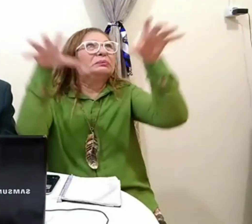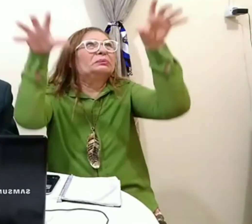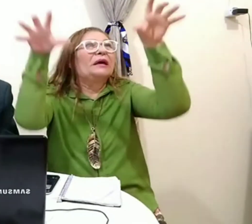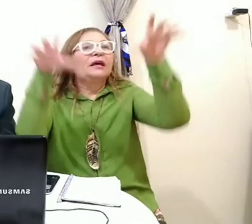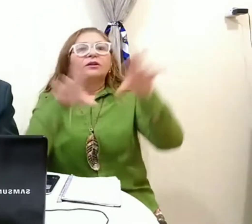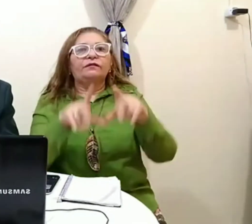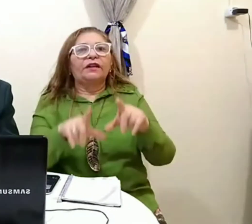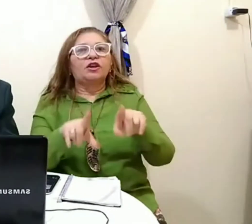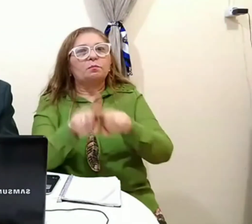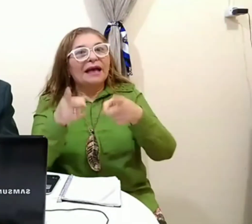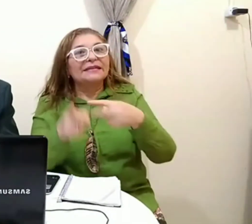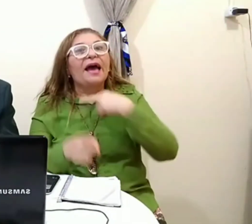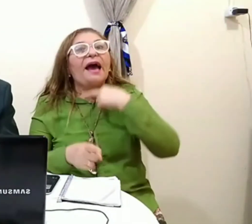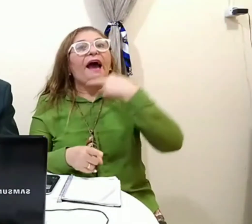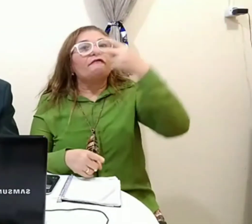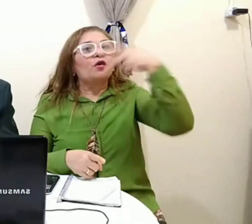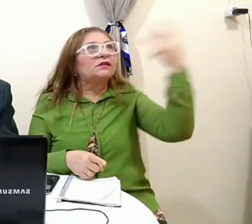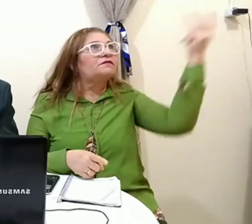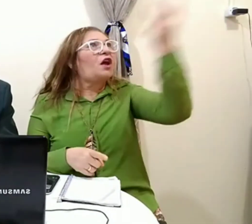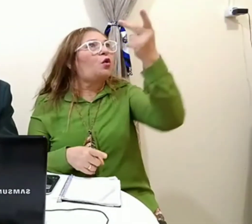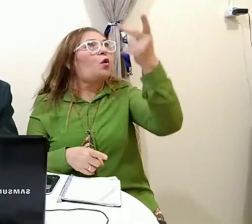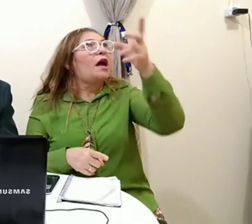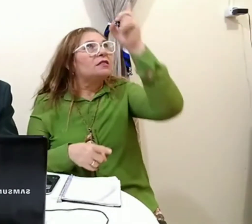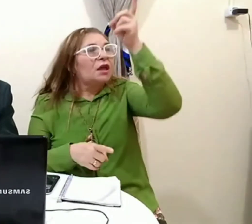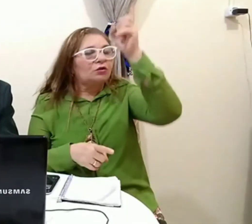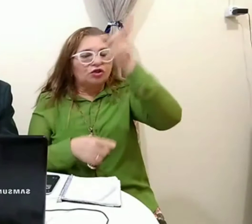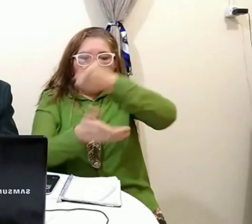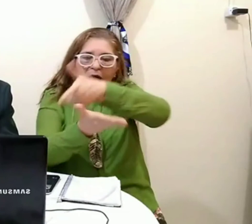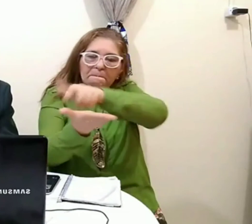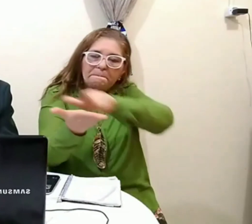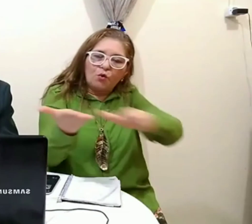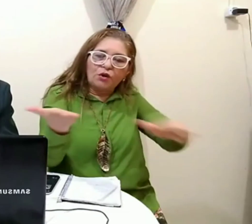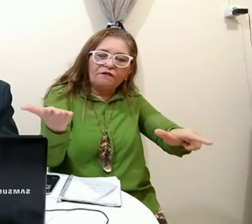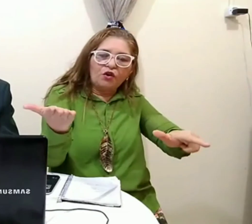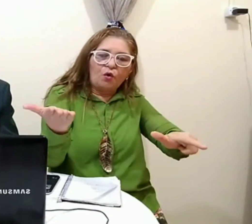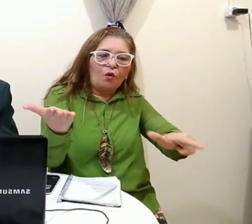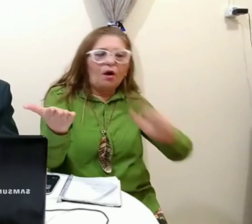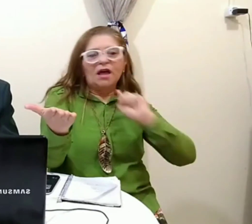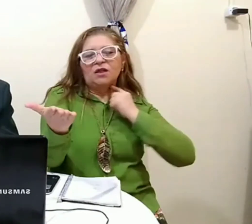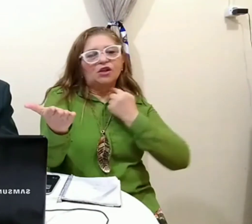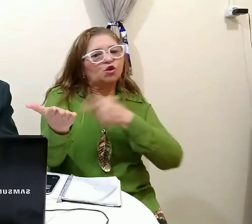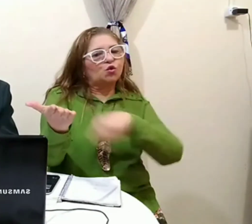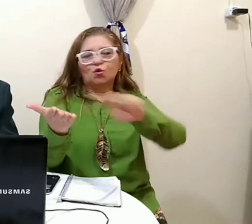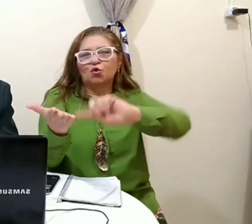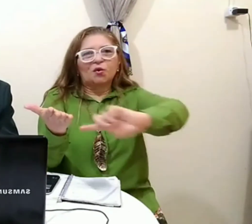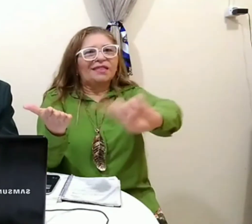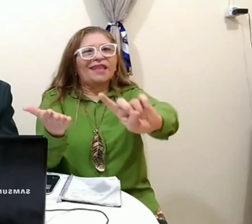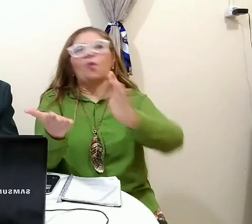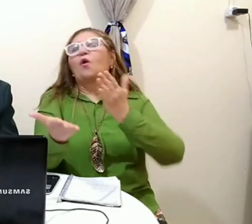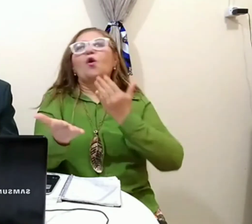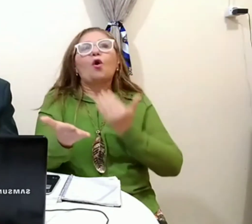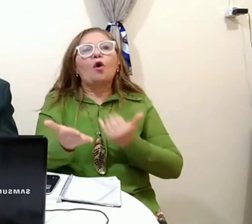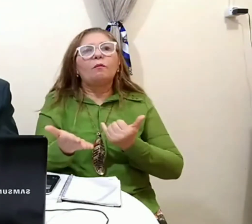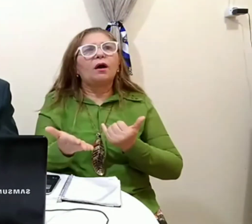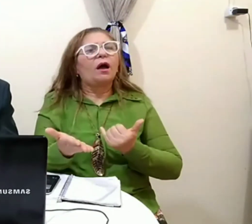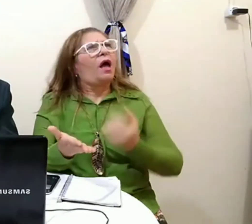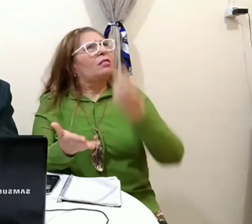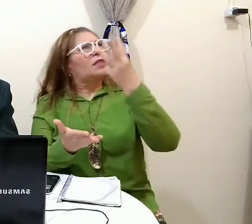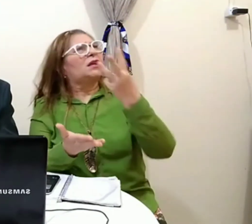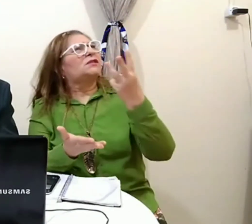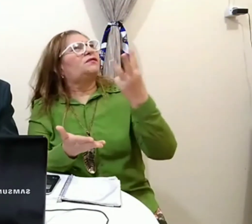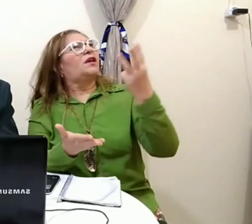vez a voz falou: ao que Deus purificou, não consideres imundo. Sucedeu isto por 3 vezes,